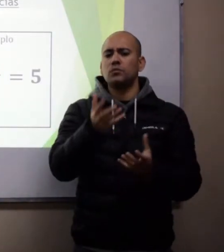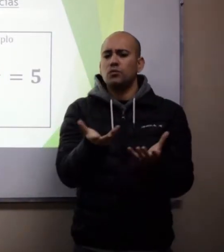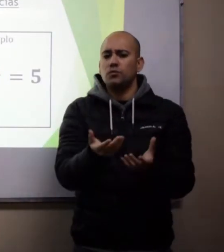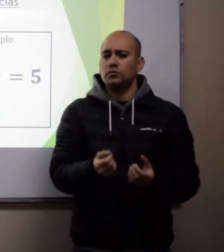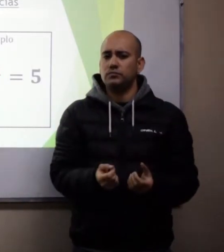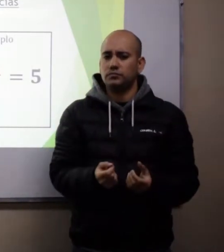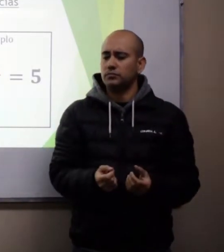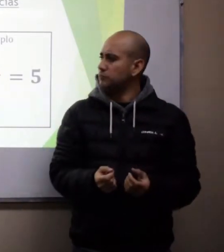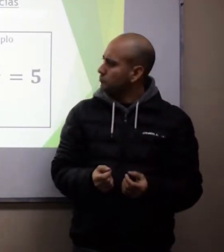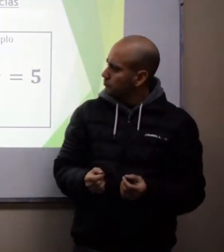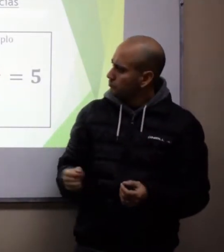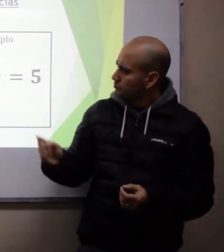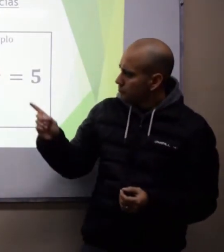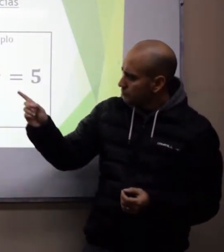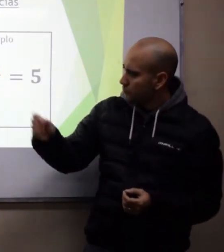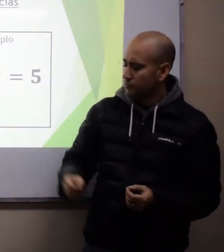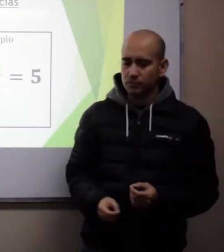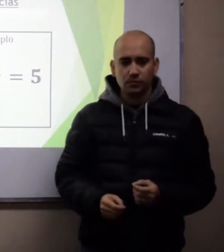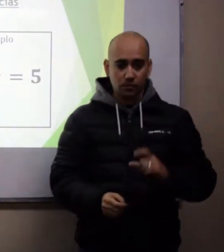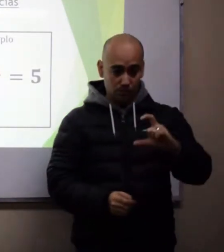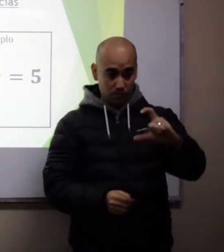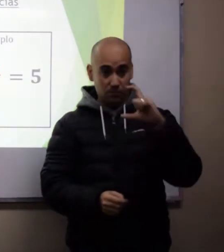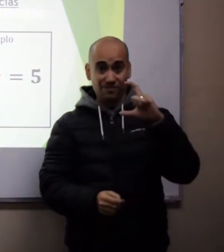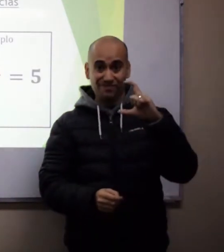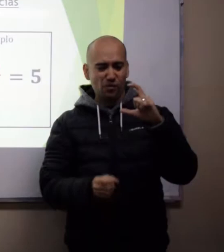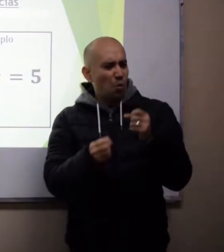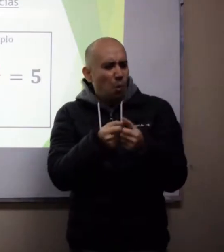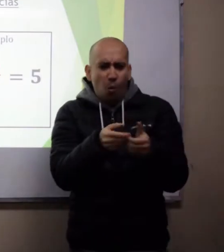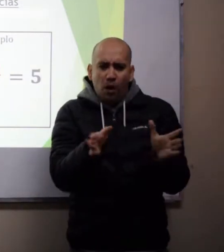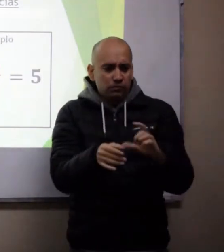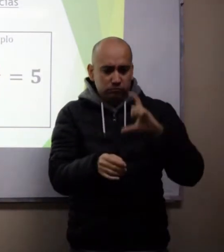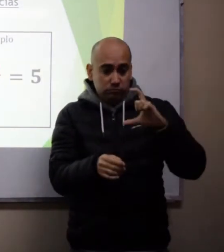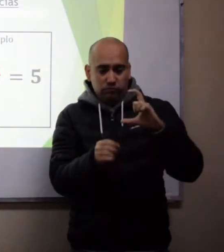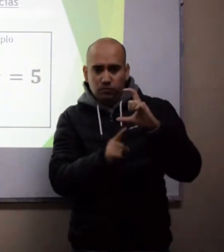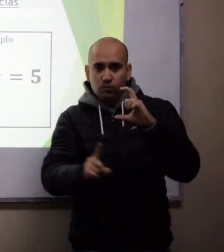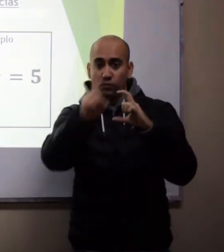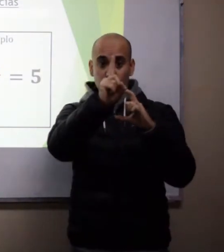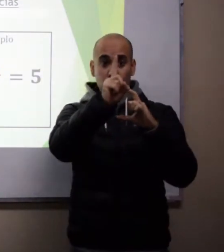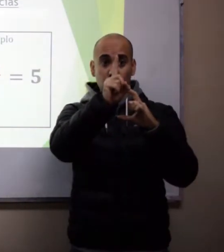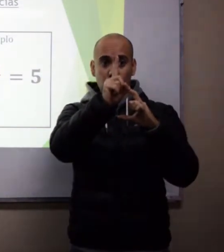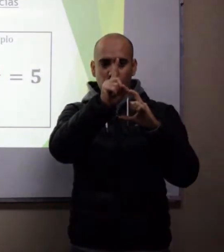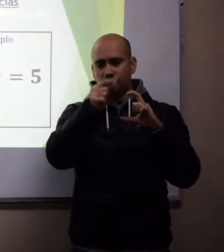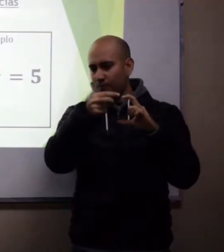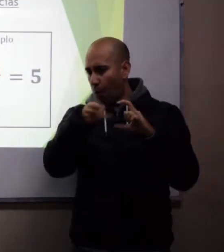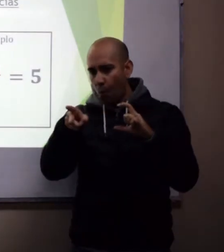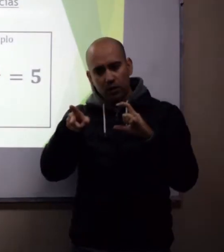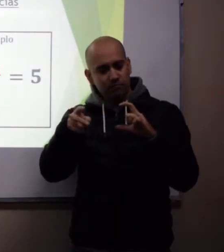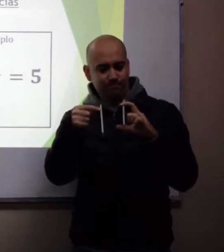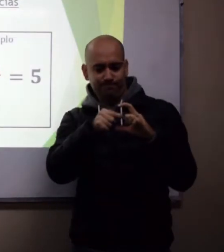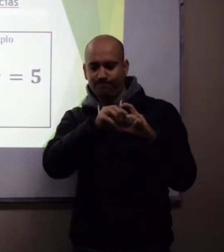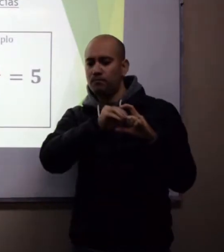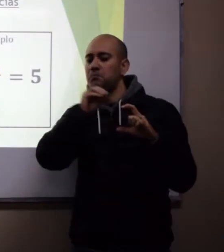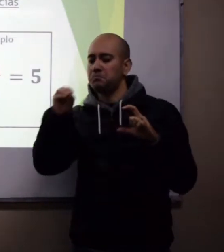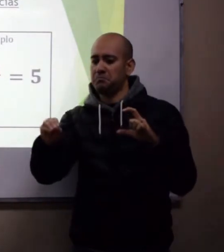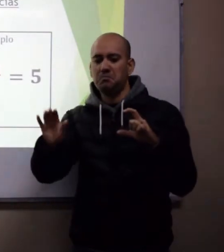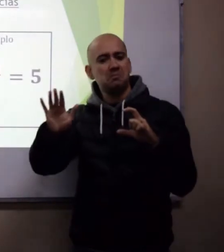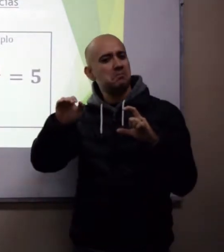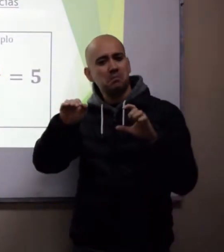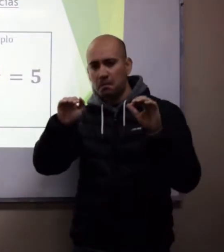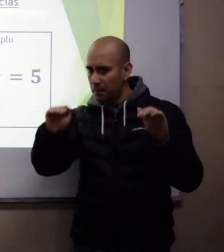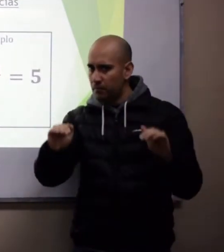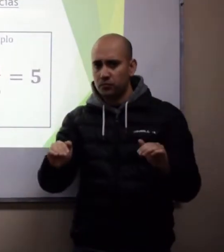Cualquier número elevado a 1 siempre me va a dar el mismo número. 5 elevado a